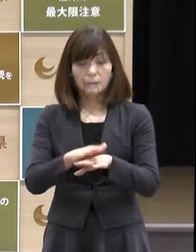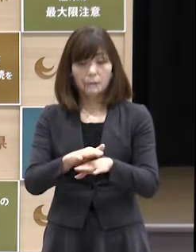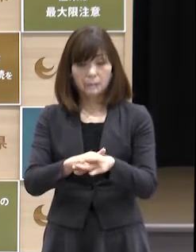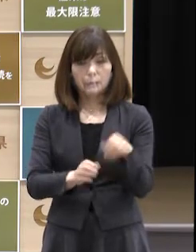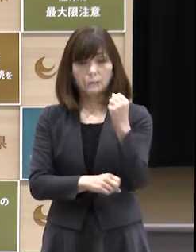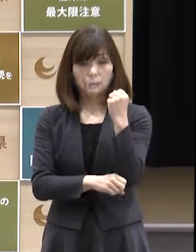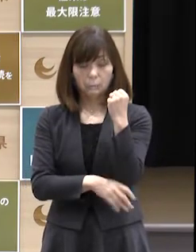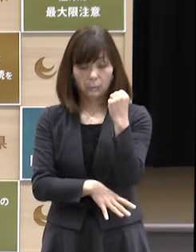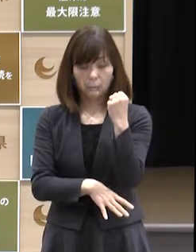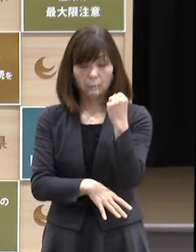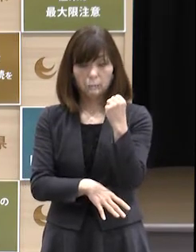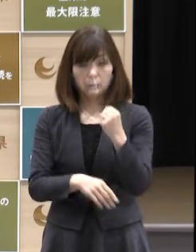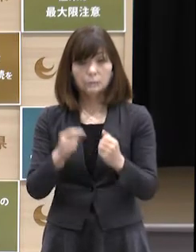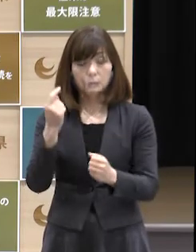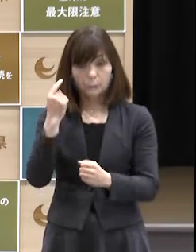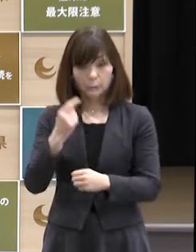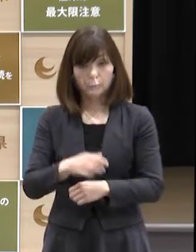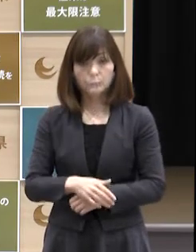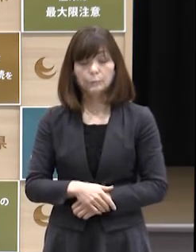って